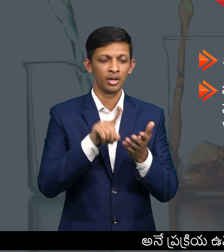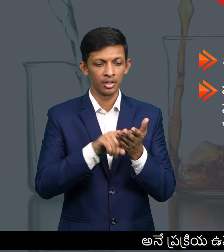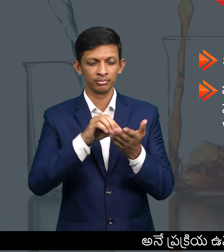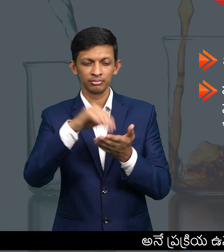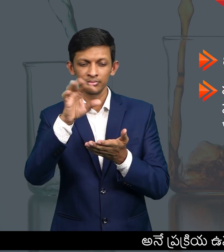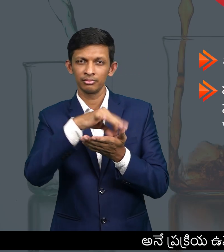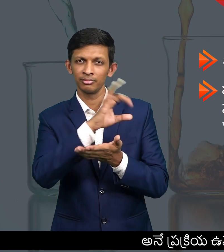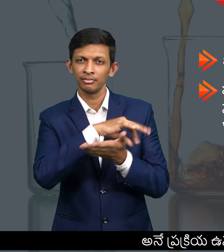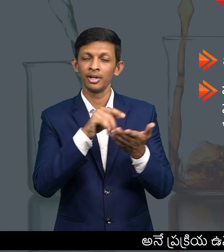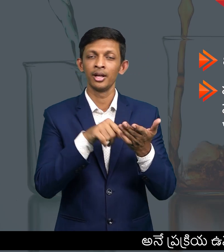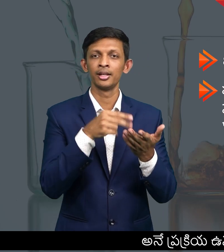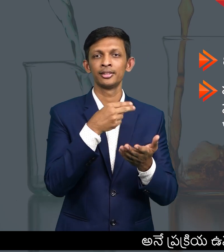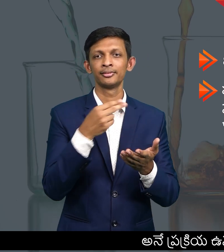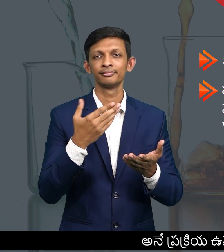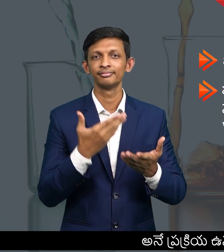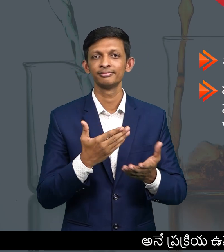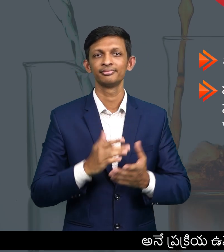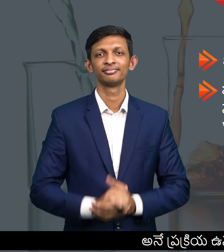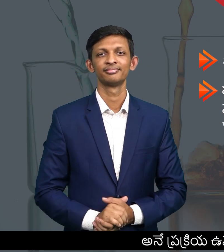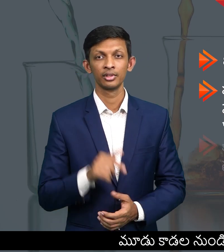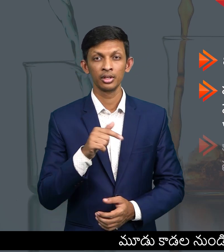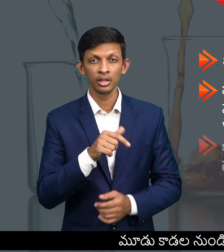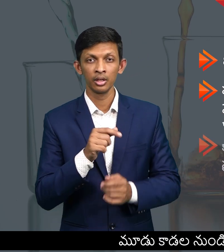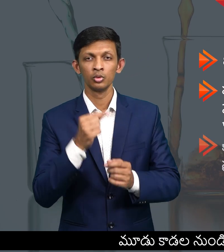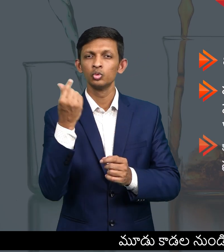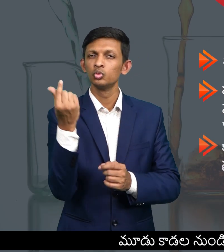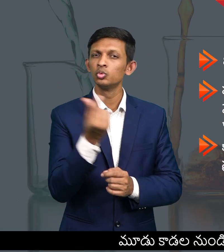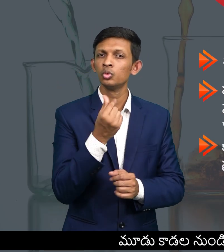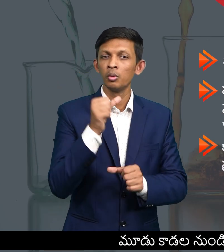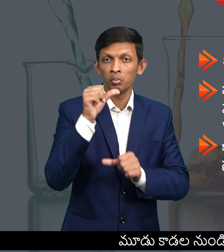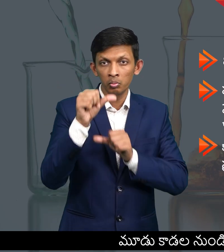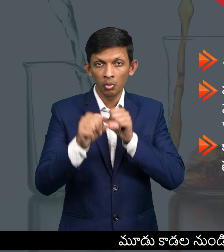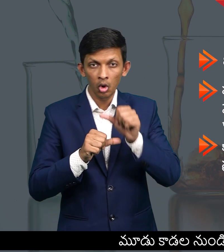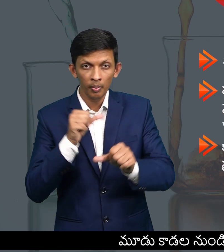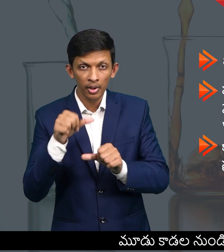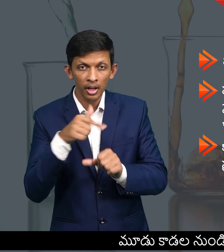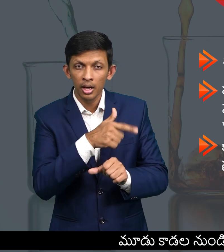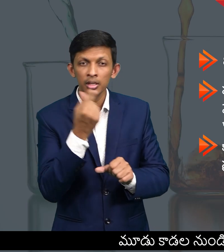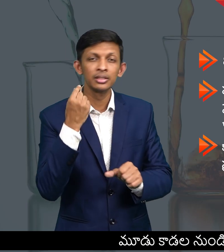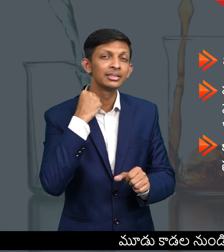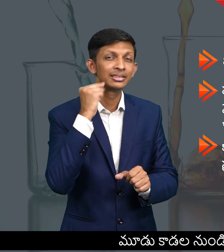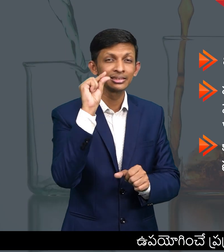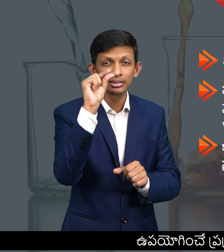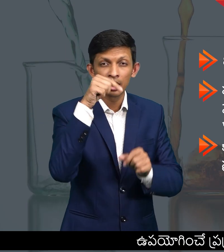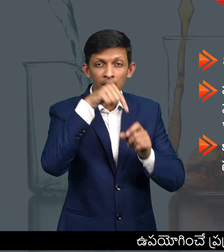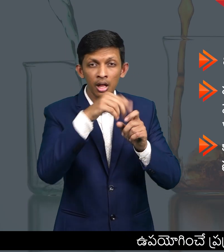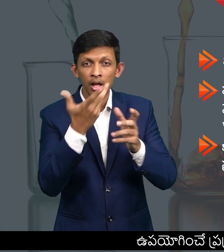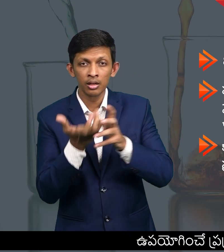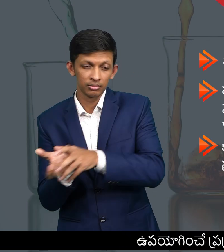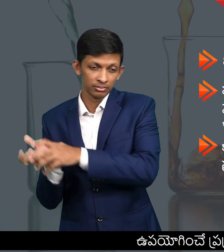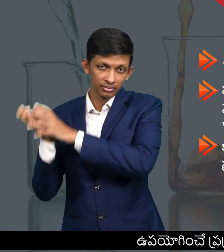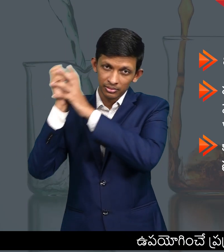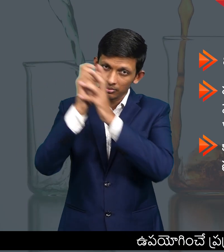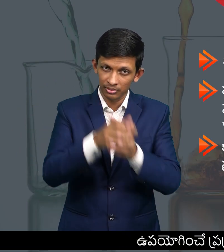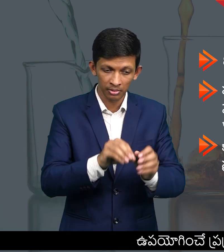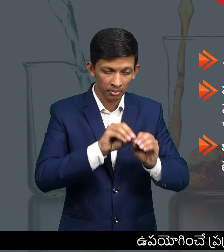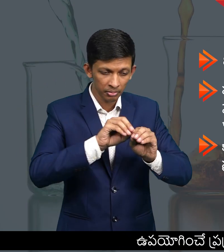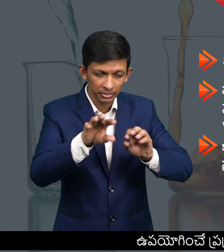ప్రక్రియ ఉపయోగించబడుతుంది. 3. కాడల నుండి ధాన్యాన్ని వేరు చేయడానికి ఉపయోగించే ప్రక్రియ